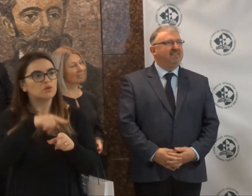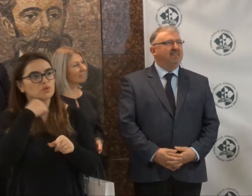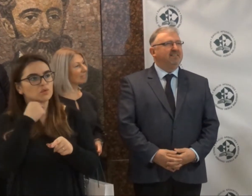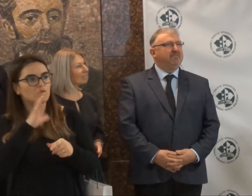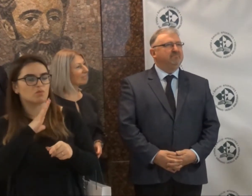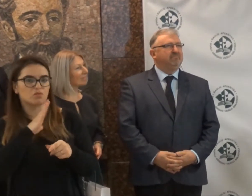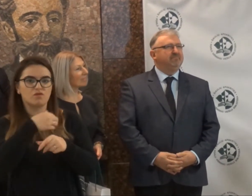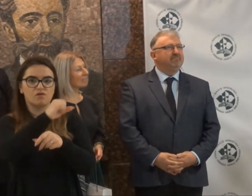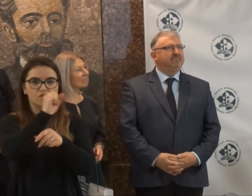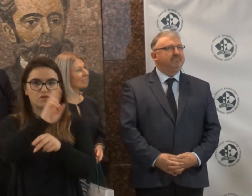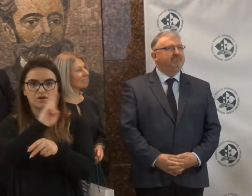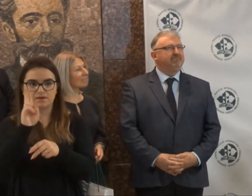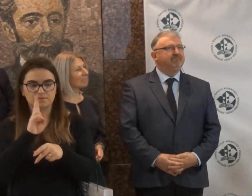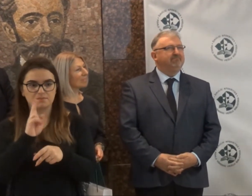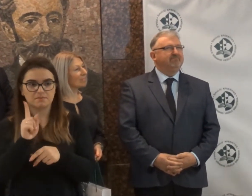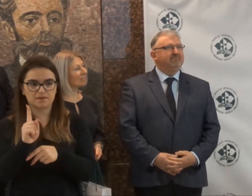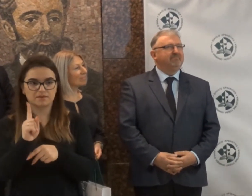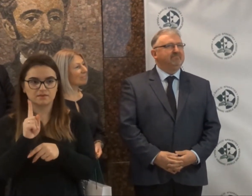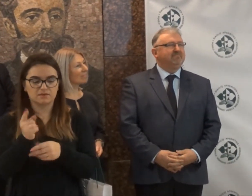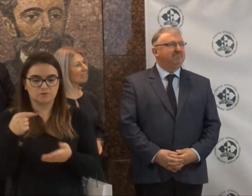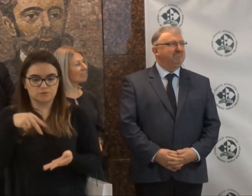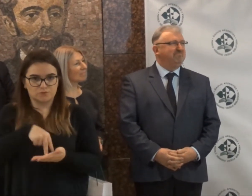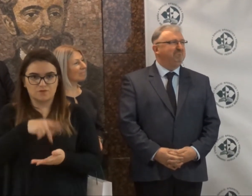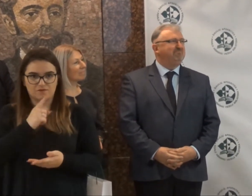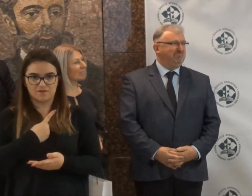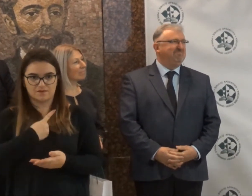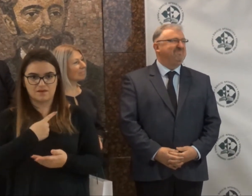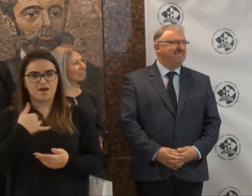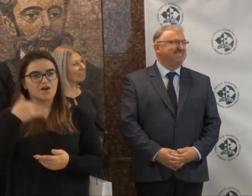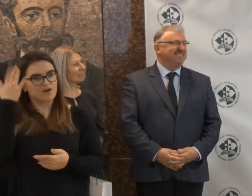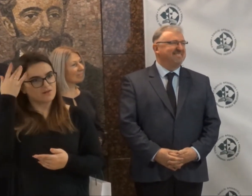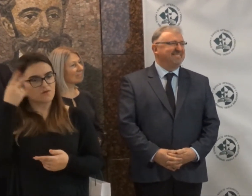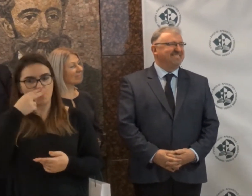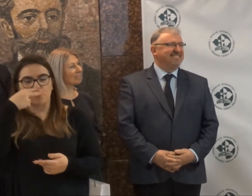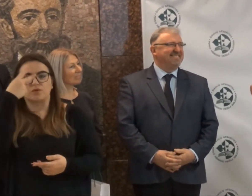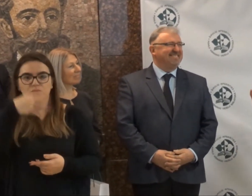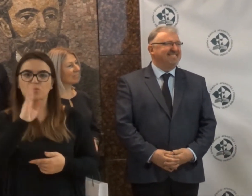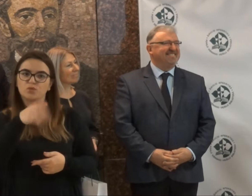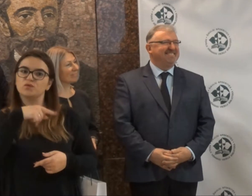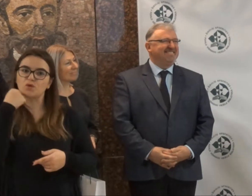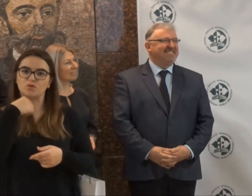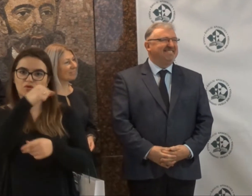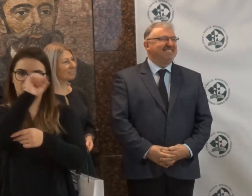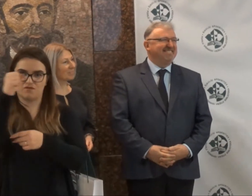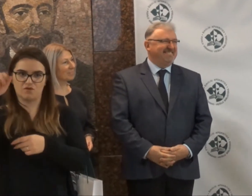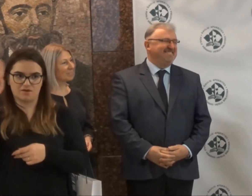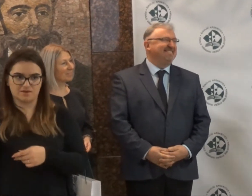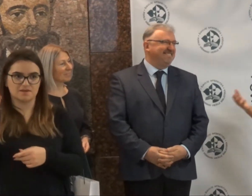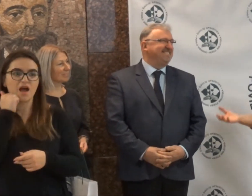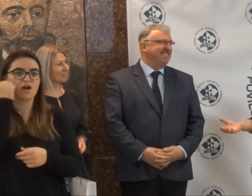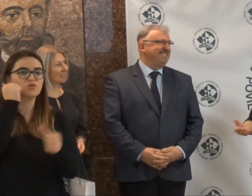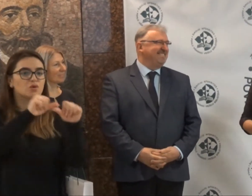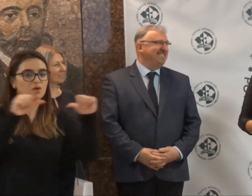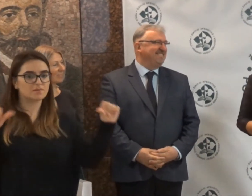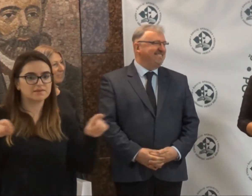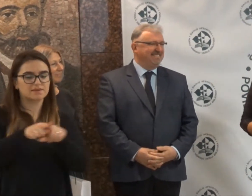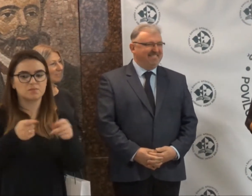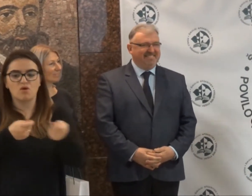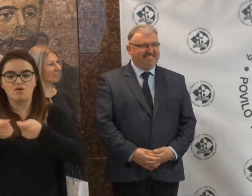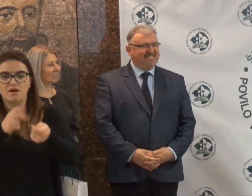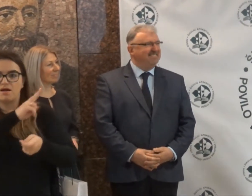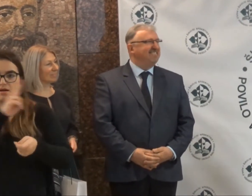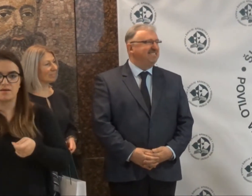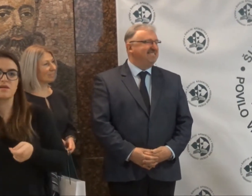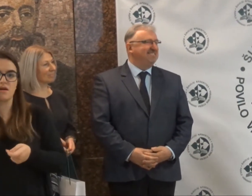apdovanotųjų, tai manau, kad dar po 2 metų jau bus ir daugiau. Ačiū labai, tikrai ir komisijai, ir visiem